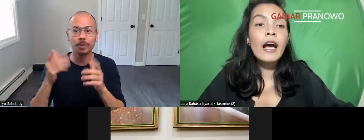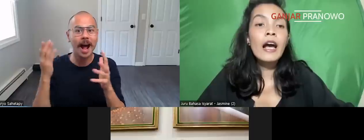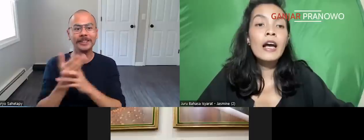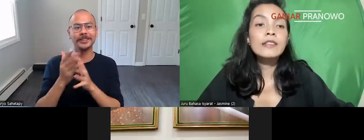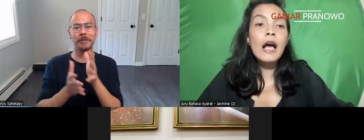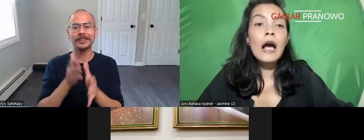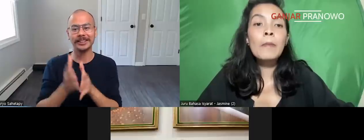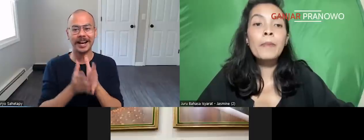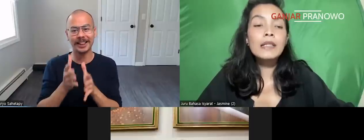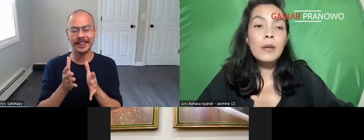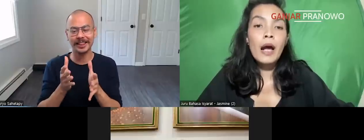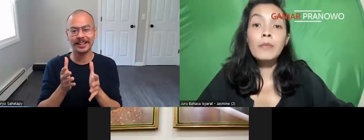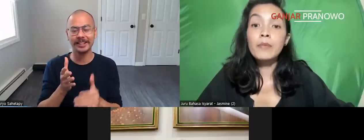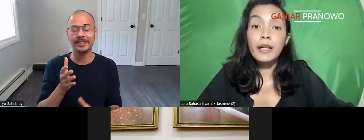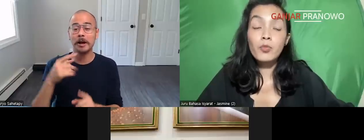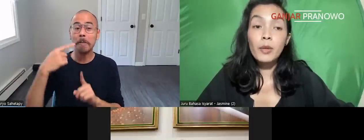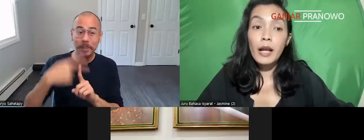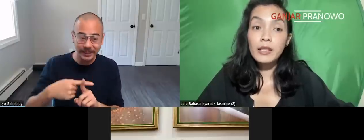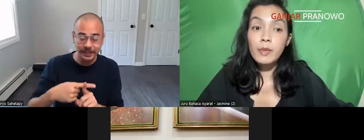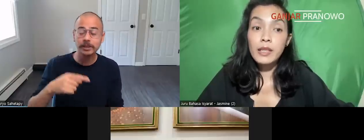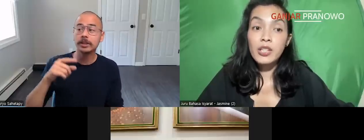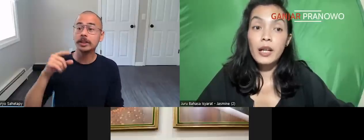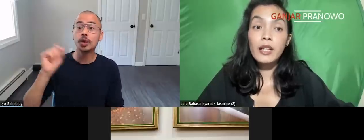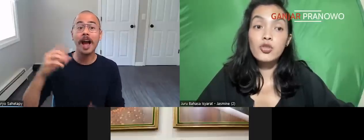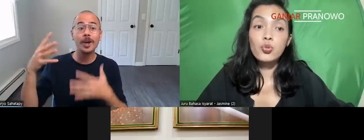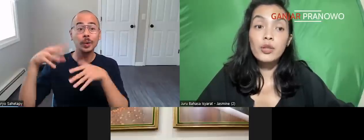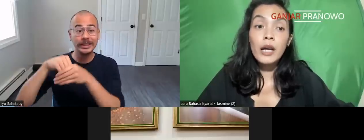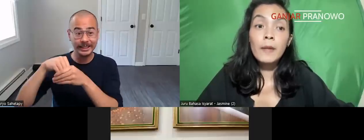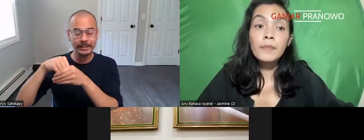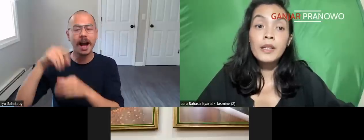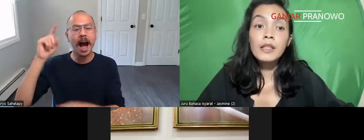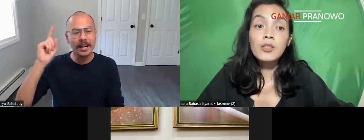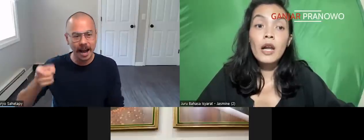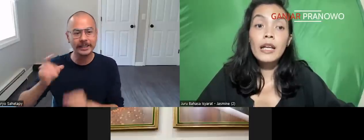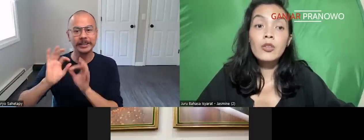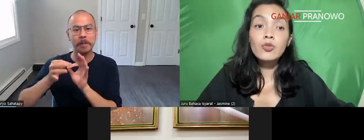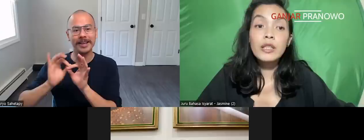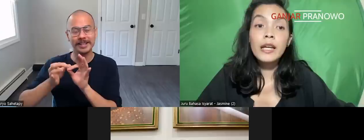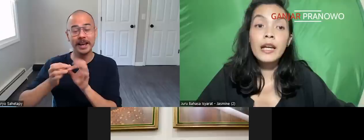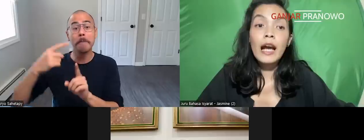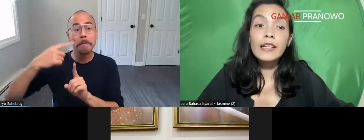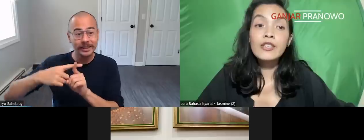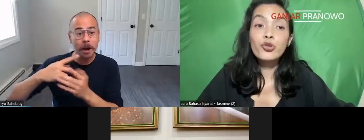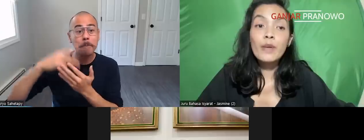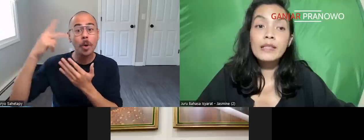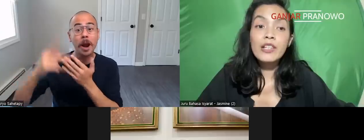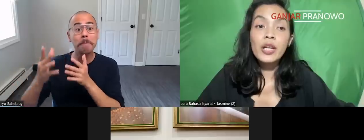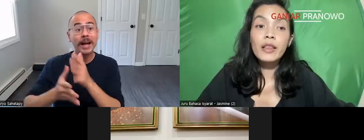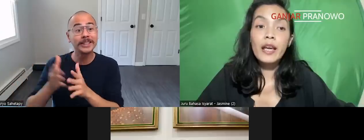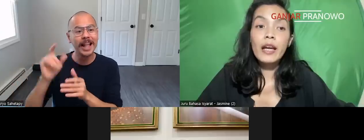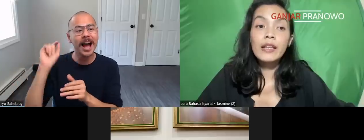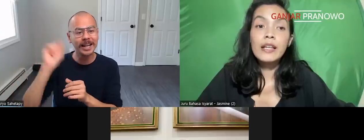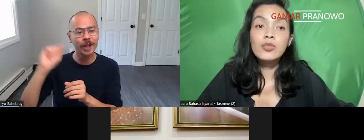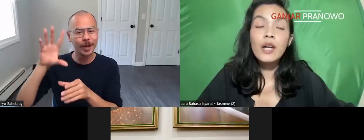TK sampai SMA mereka semua dapat akses bahasa isyarat dan juga sekolah inklusinya ada juru bahasa